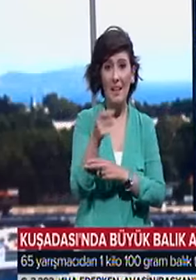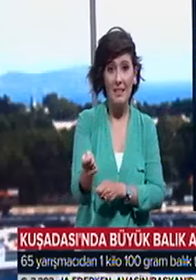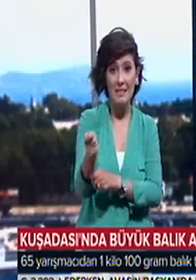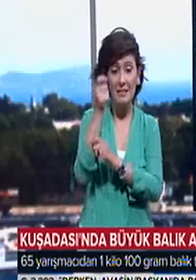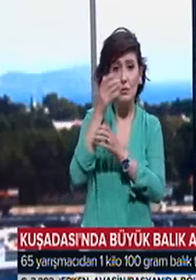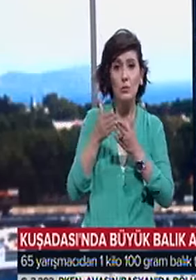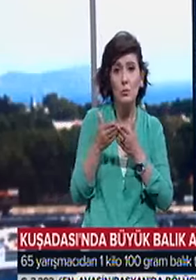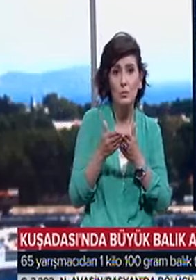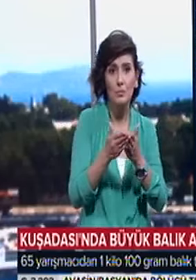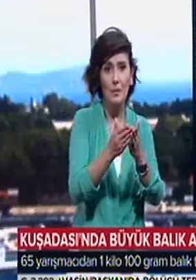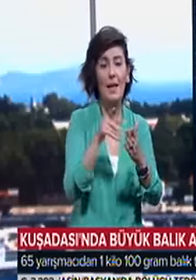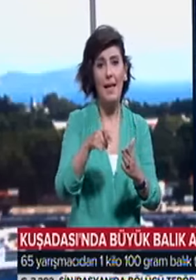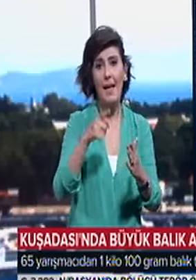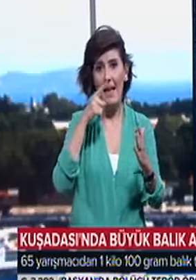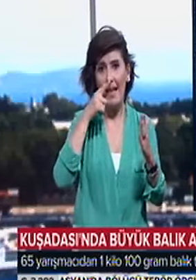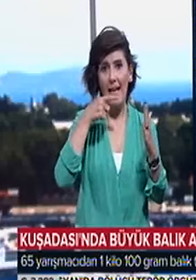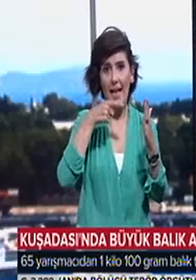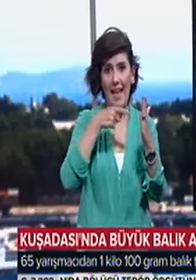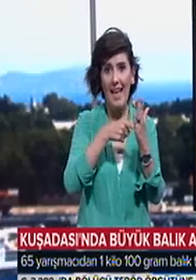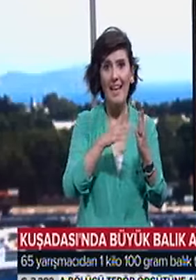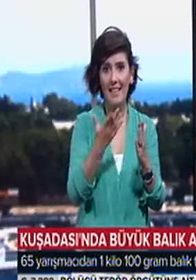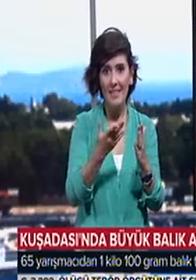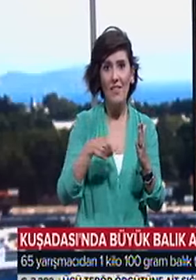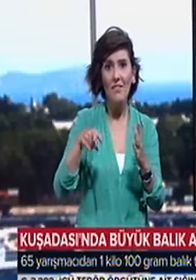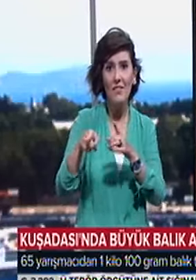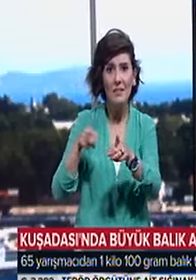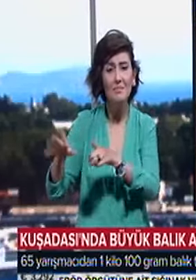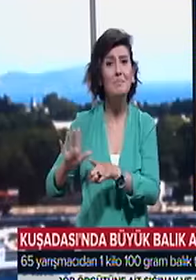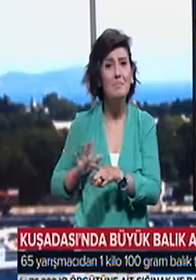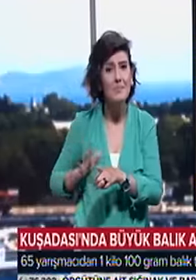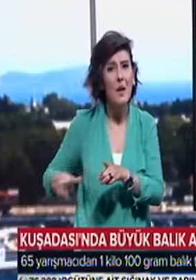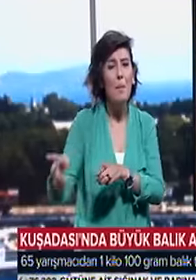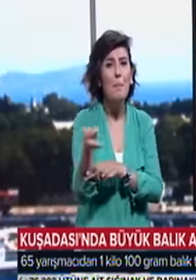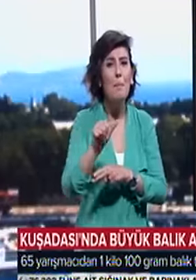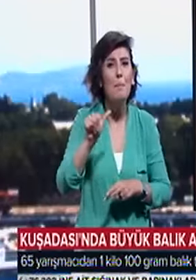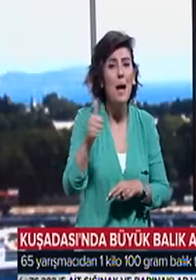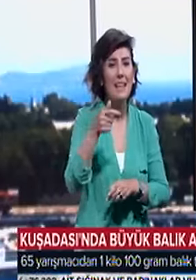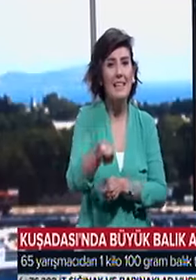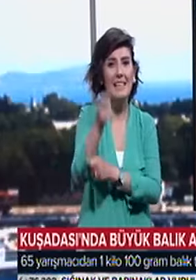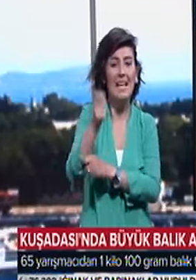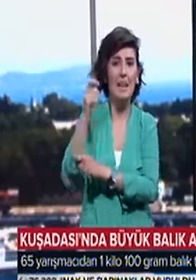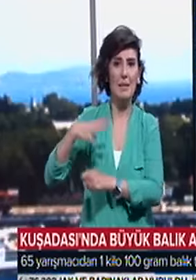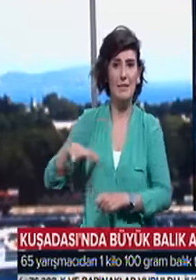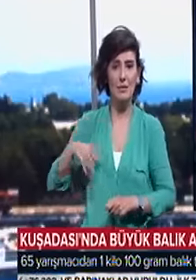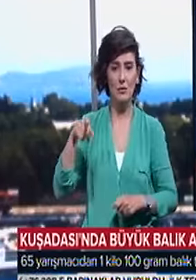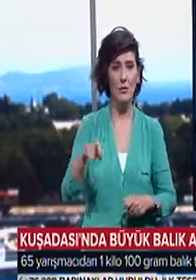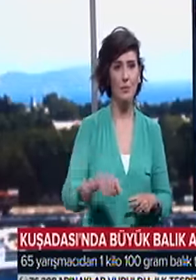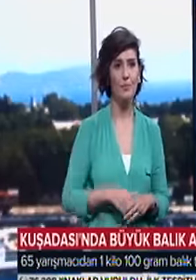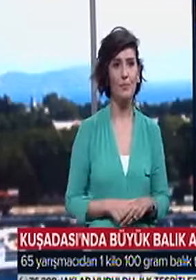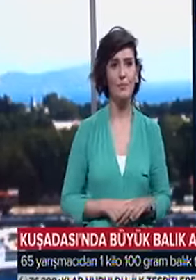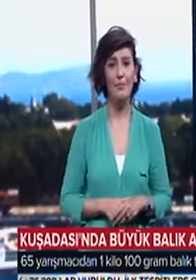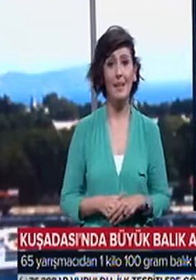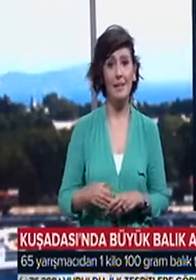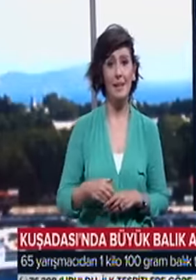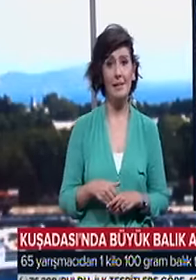çıktı. Hedef antenli mercan, sinarit, tranca gibi değerli balıklardan yakalamaktı. İşte bu